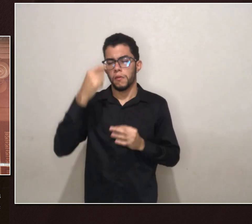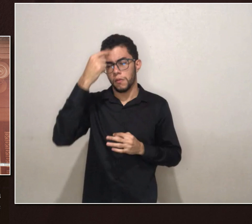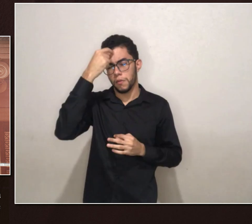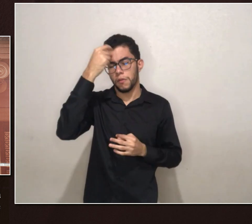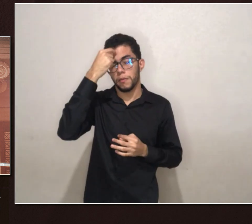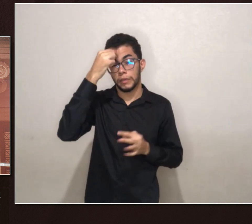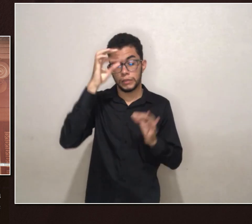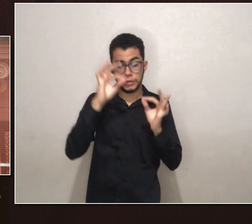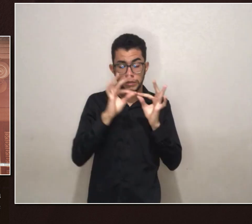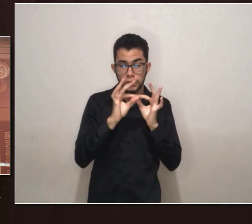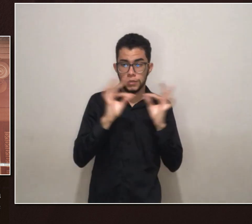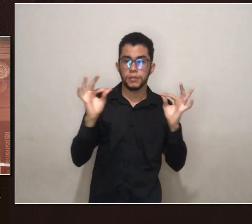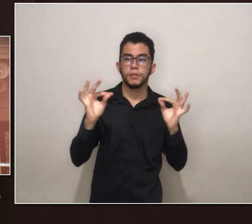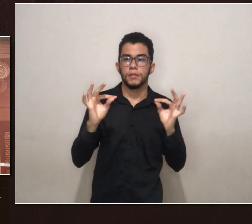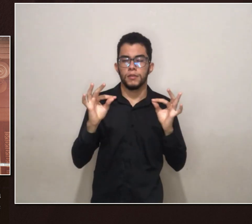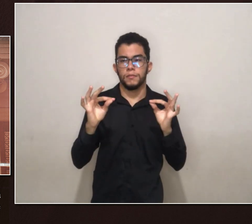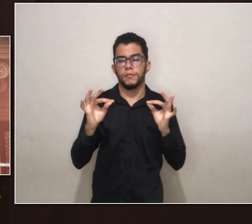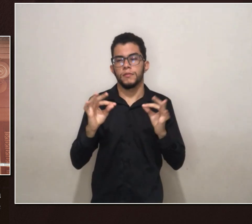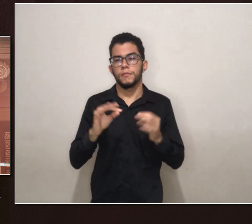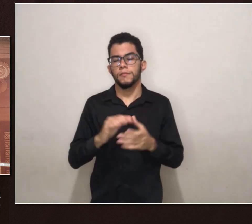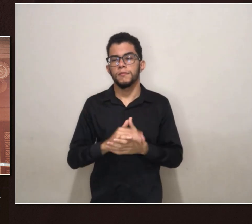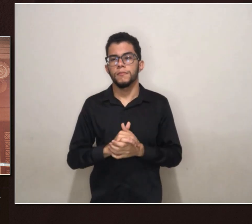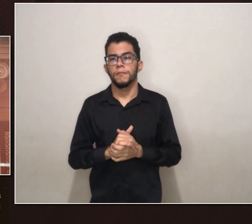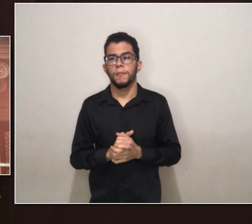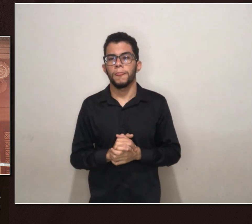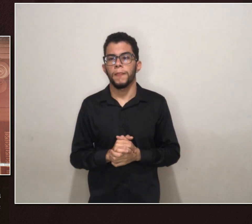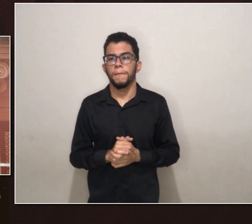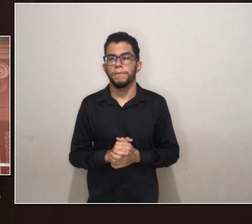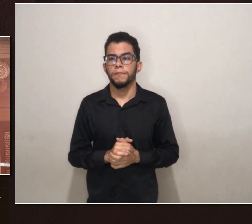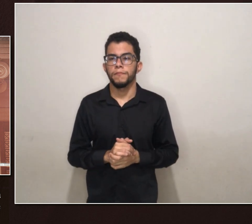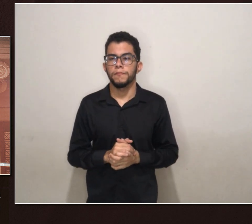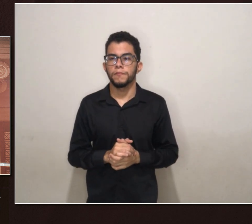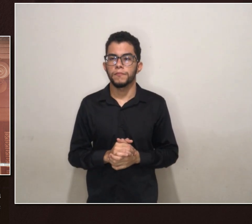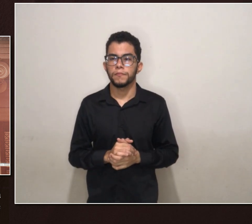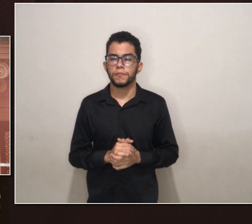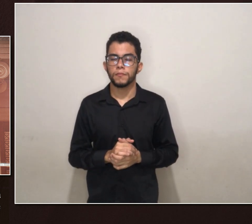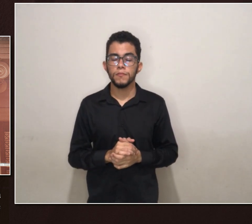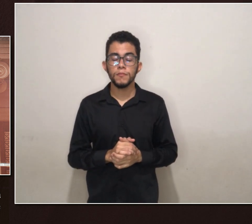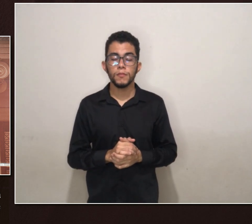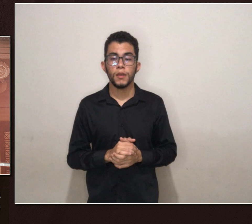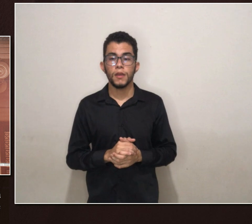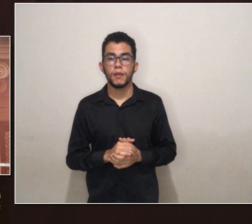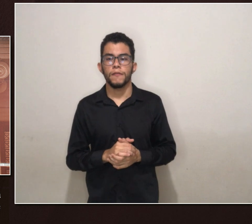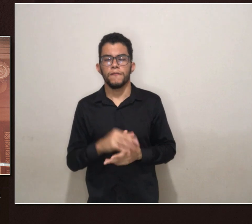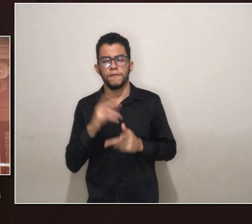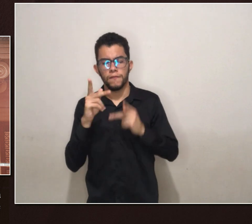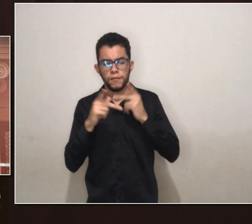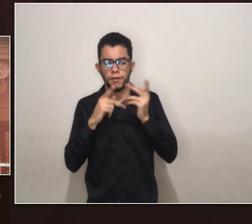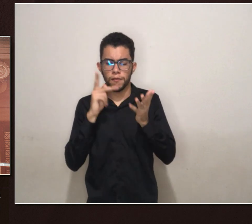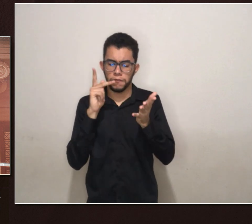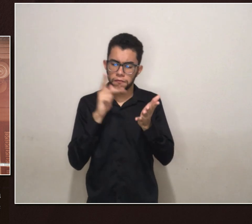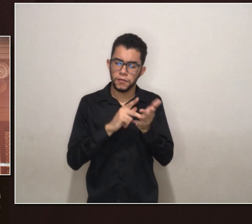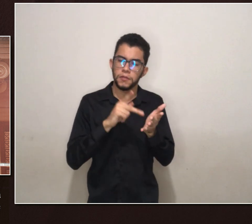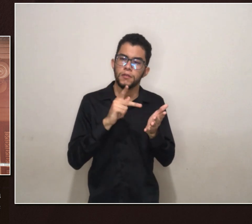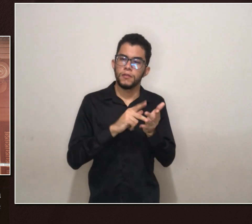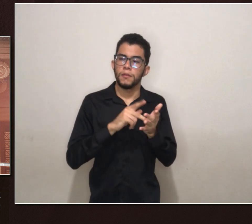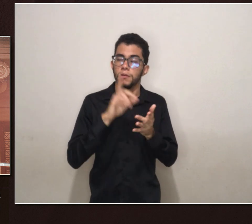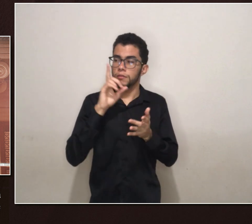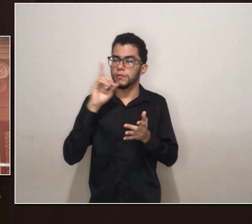simplicidade ou singeleza, simplicidade e sinceridade de Deus, não